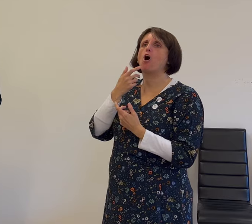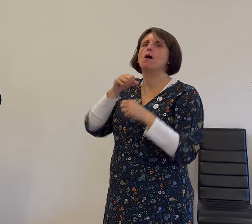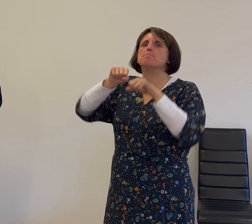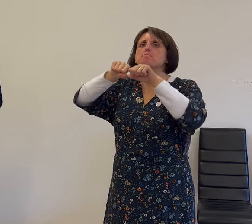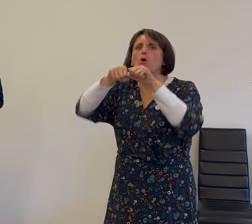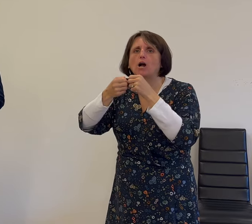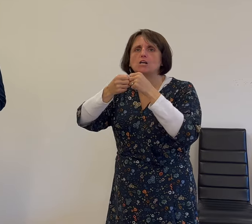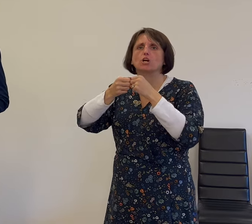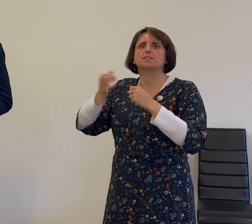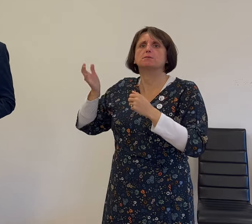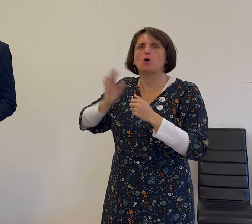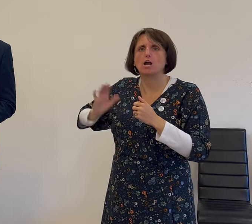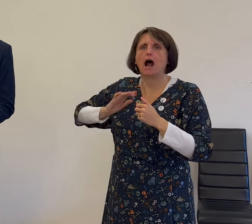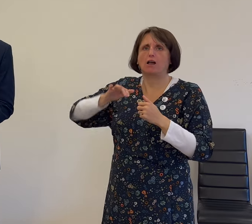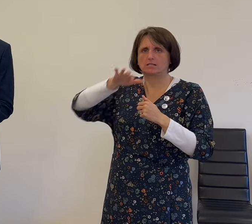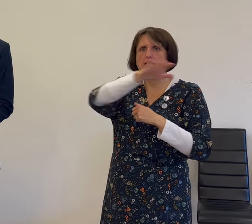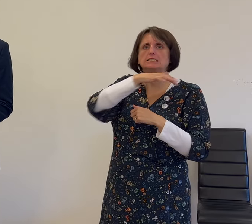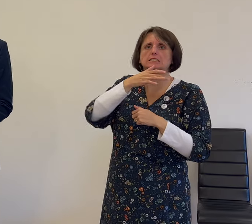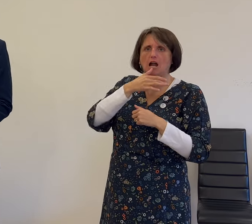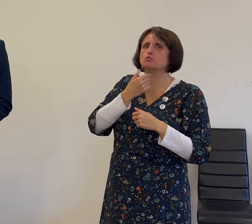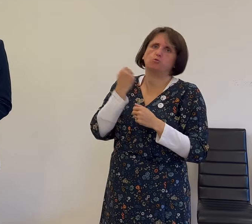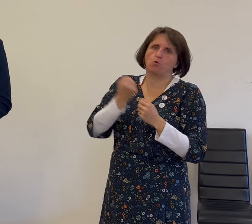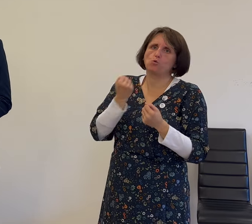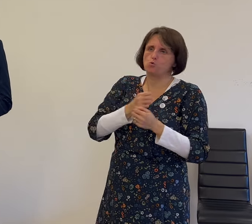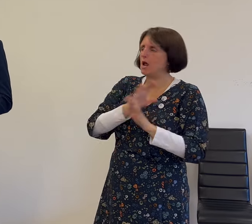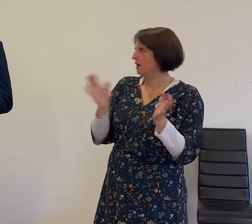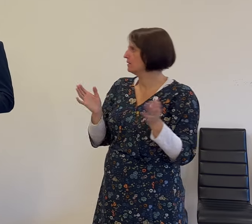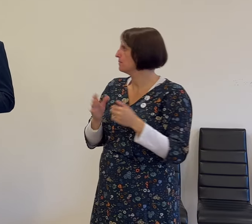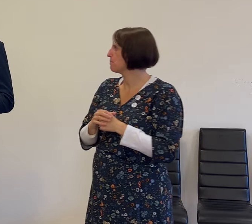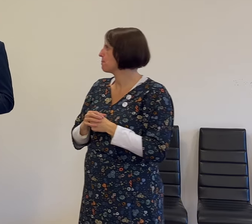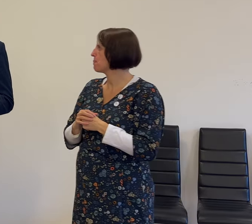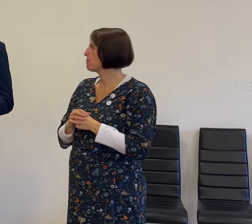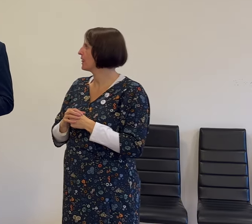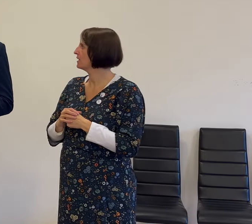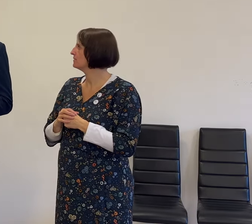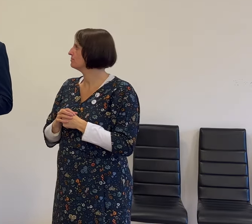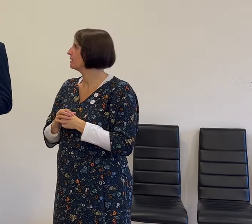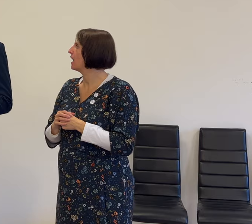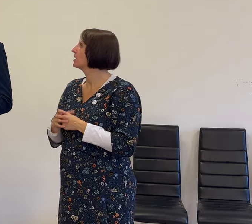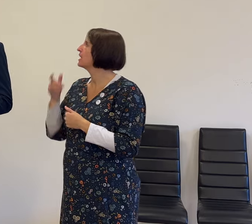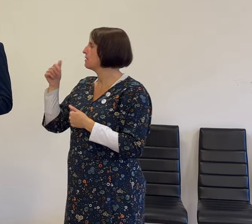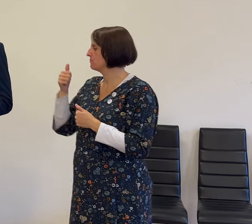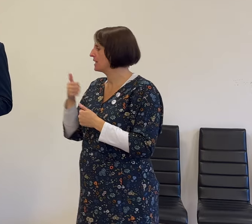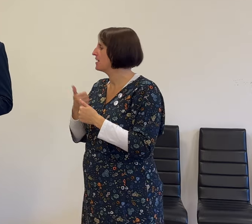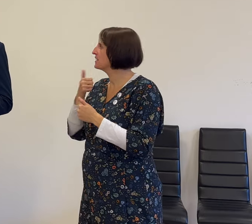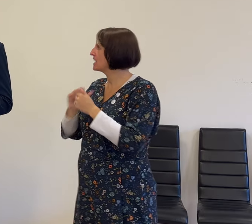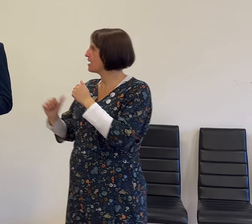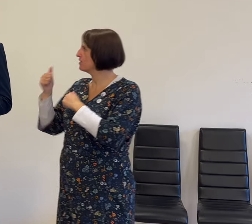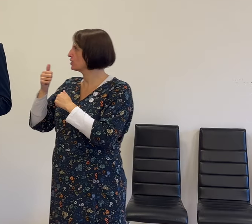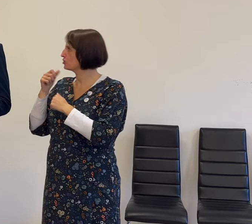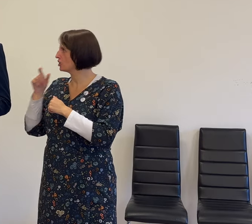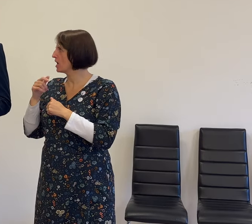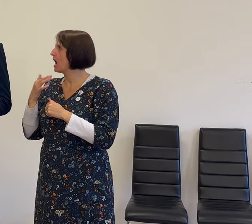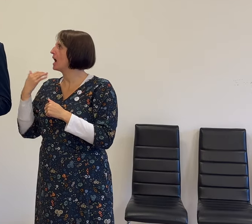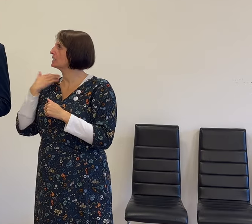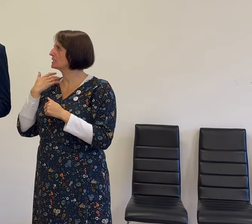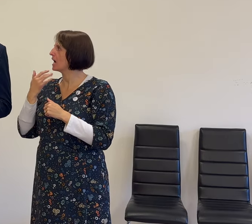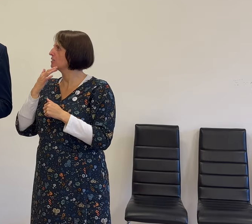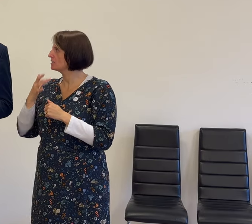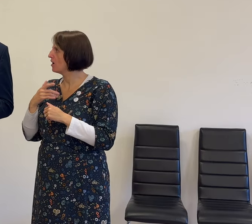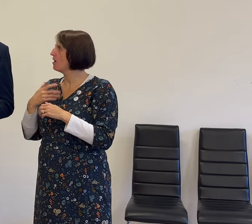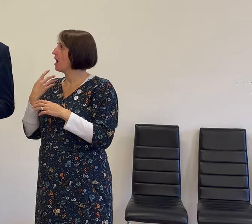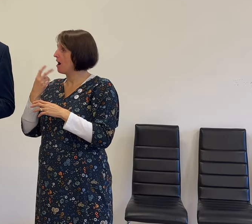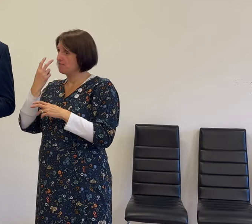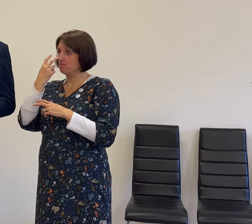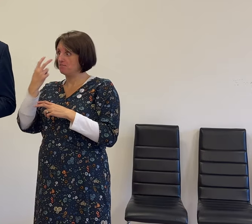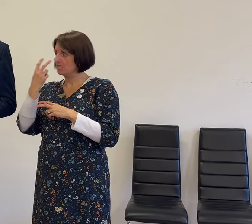už dlouho. A v 25. verši zní volání. A nějaký Izraelec řekl, viděli jste